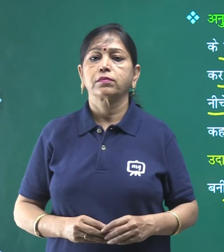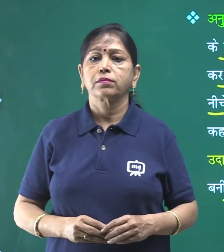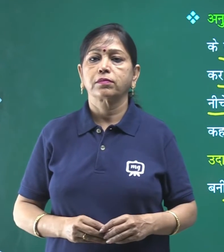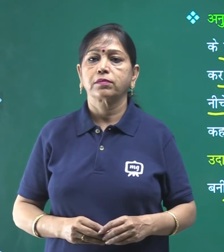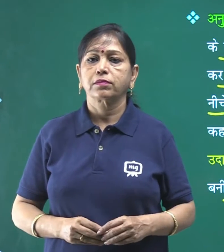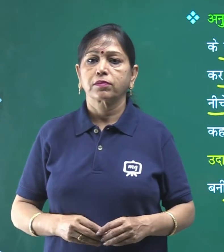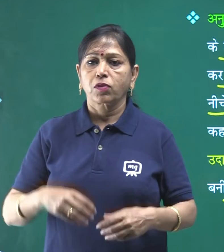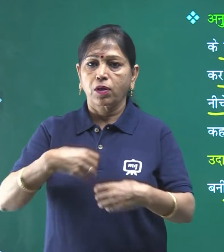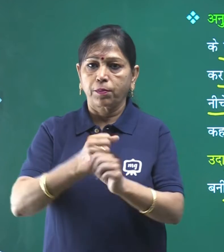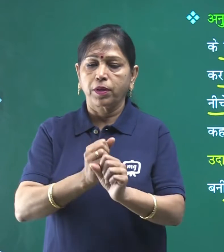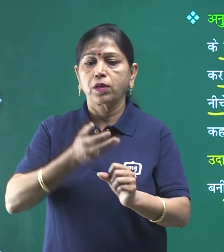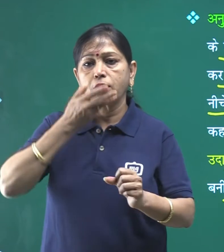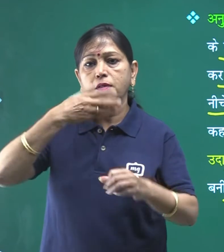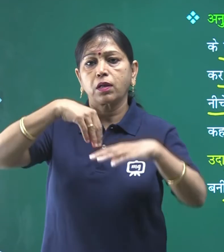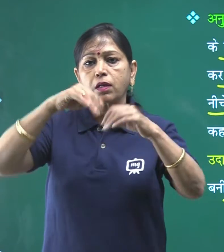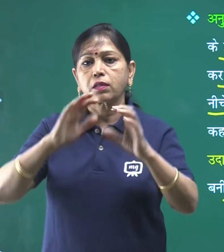बनी हुई जल तरंगे।